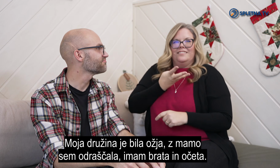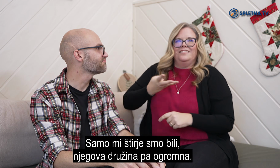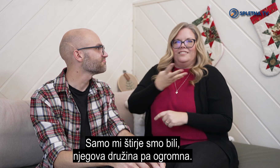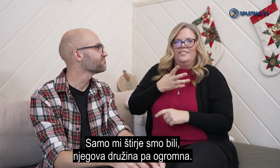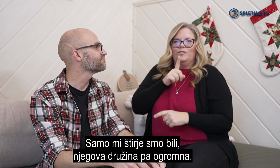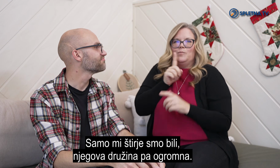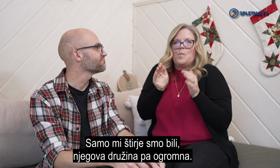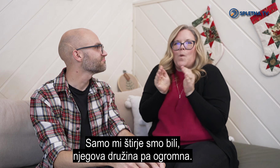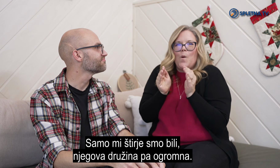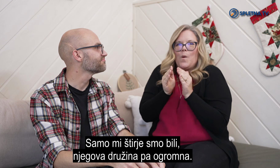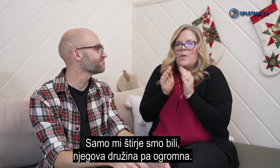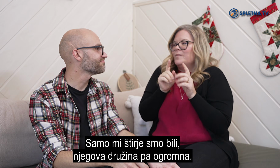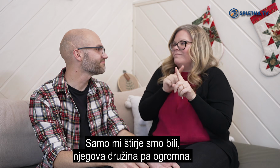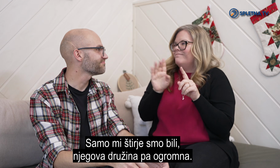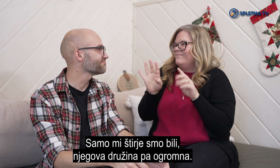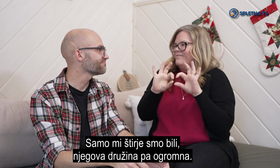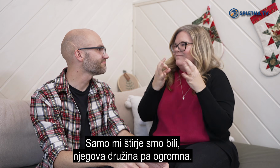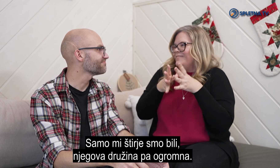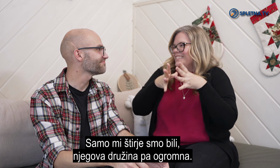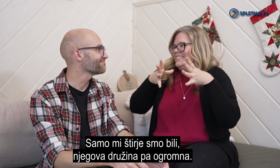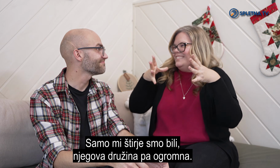Samo mi 4 smo bili, njegova družina pa ogromna.